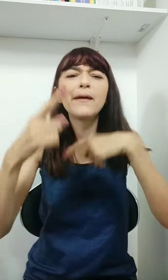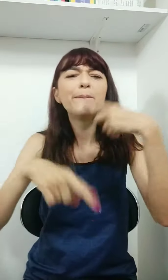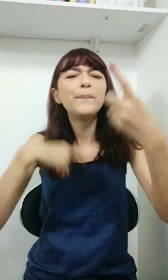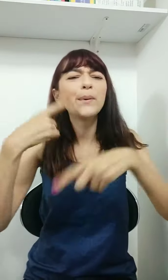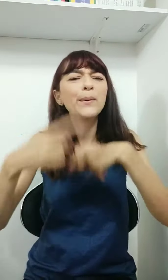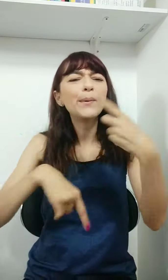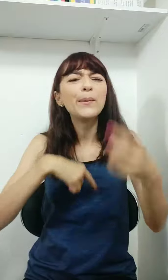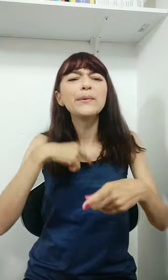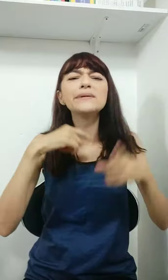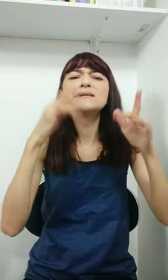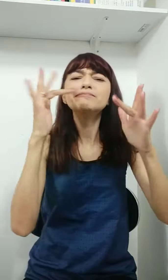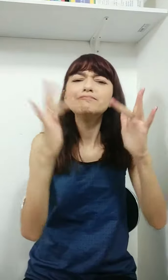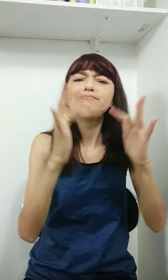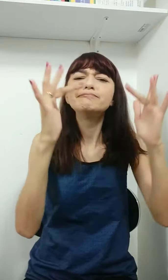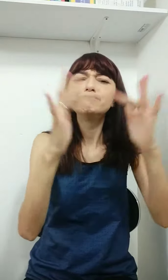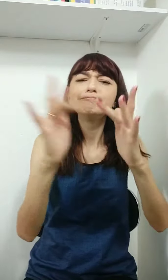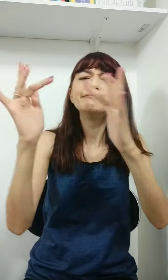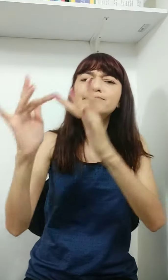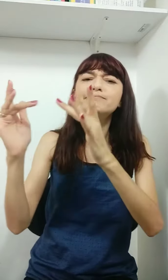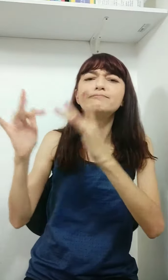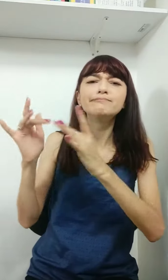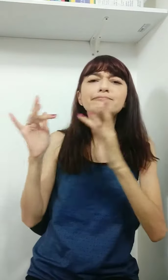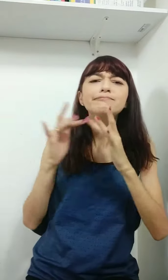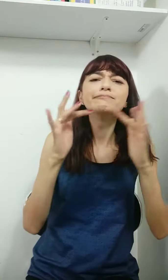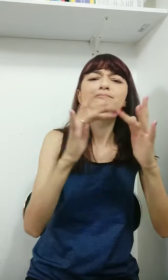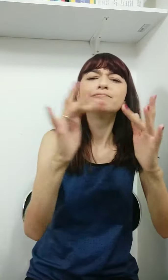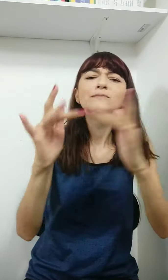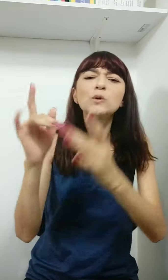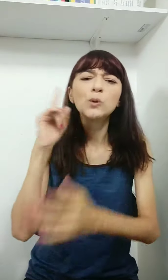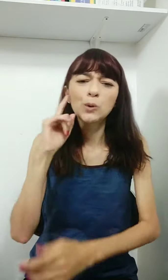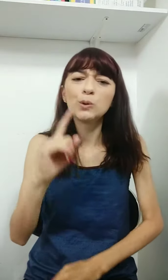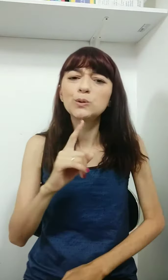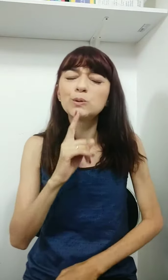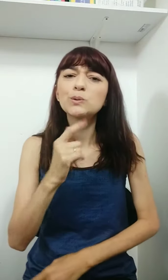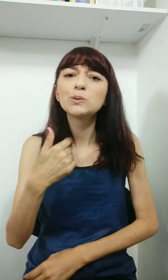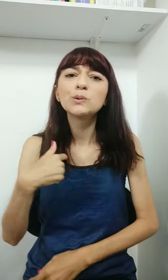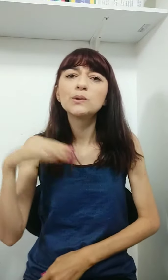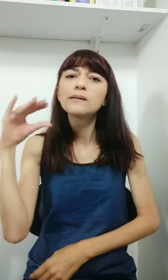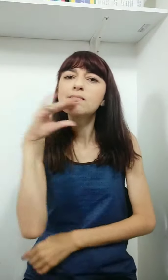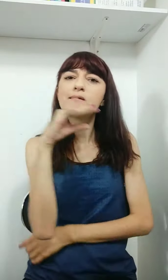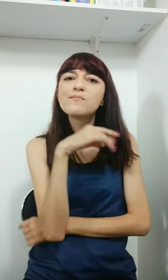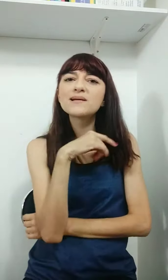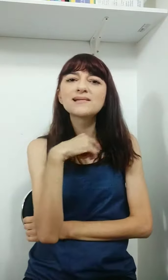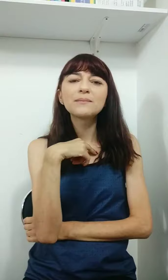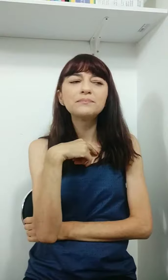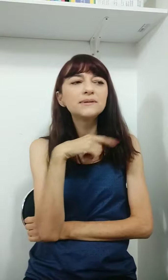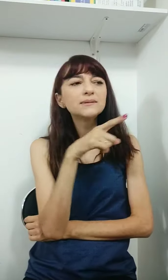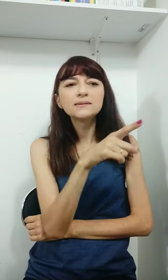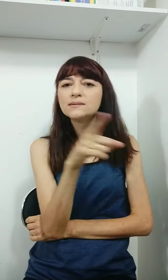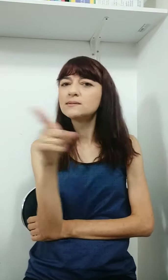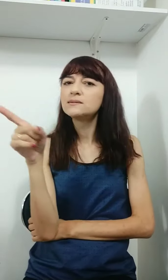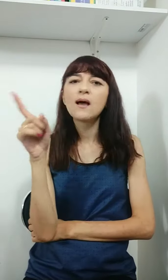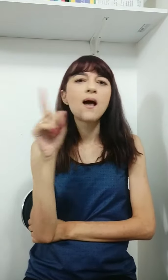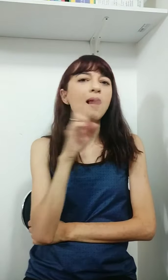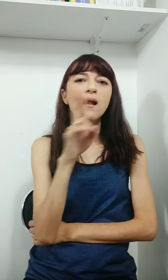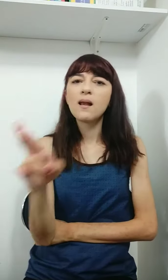Aí depois de um tempo, né? Eu fui tendo contato com surdos de outro contexto, de um contexto mais acadêmico, de associações, e